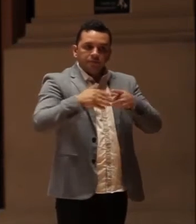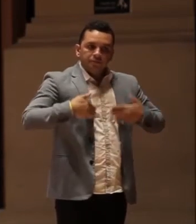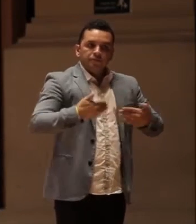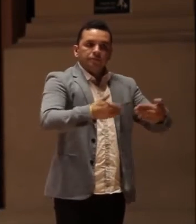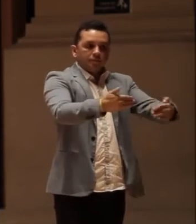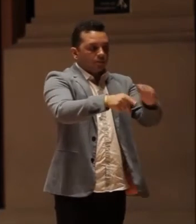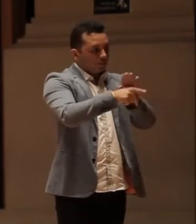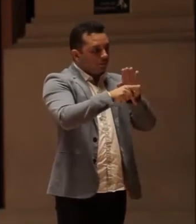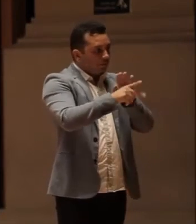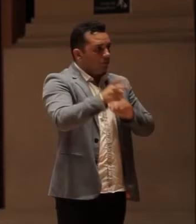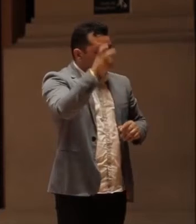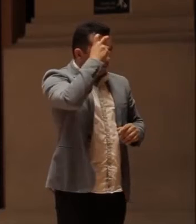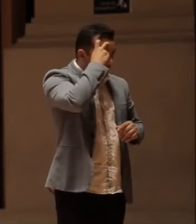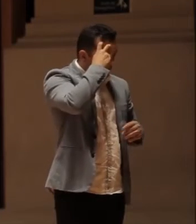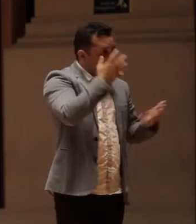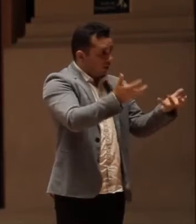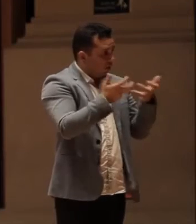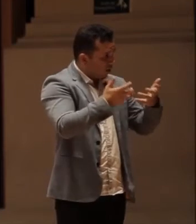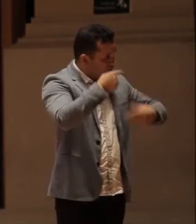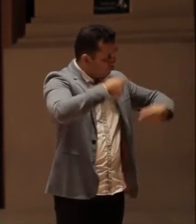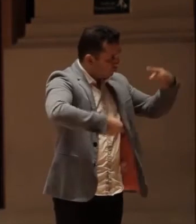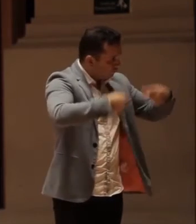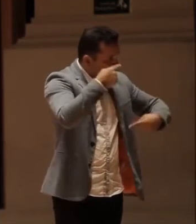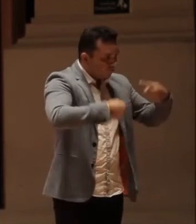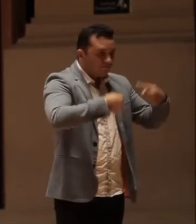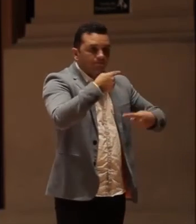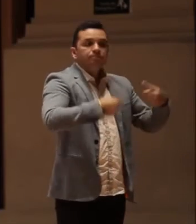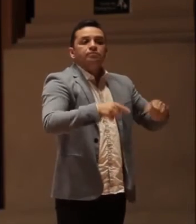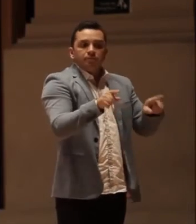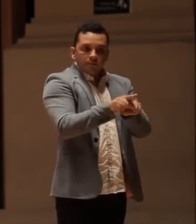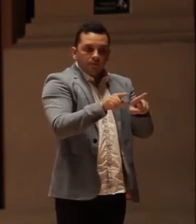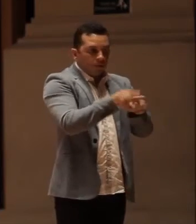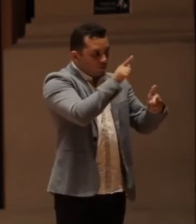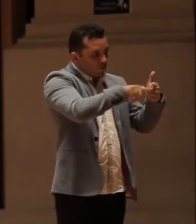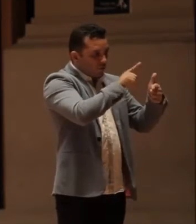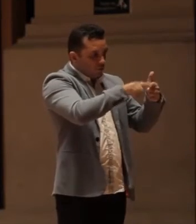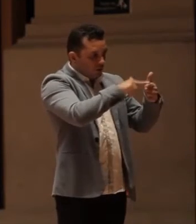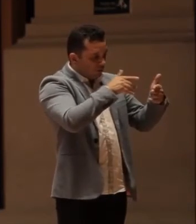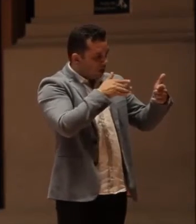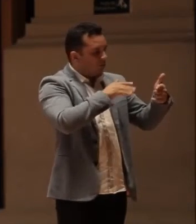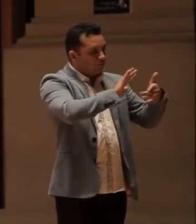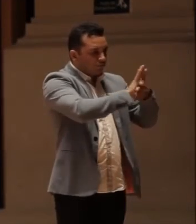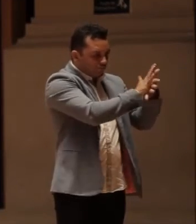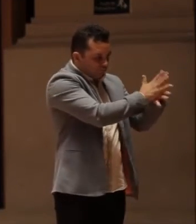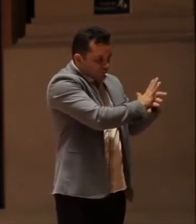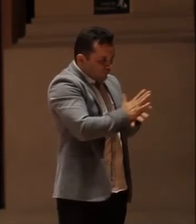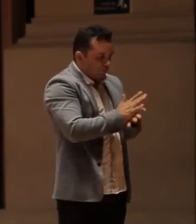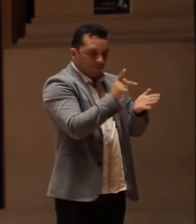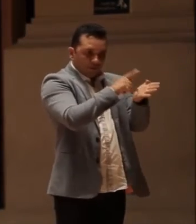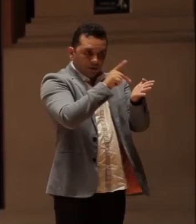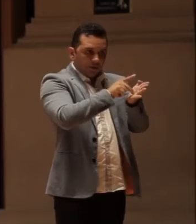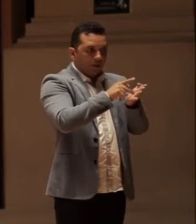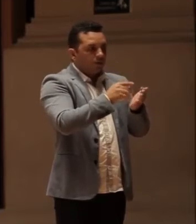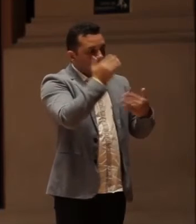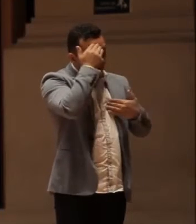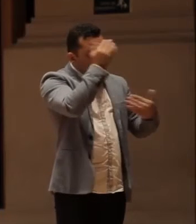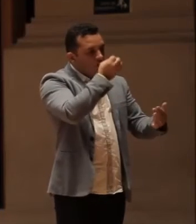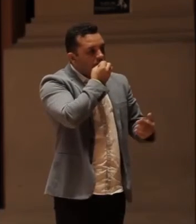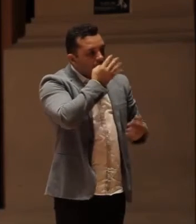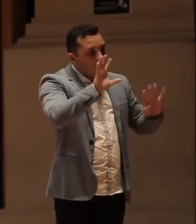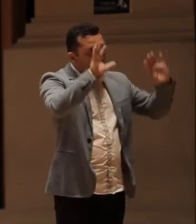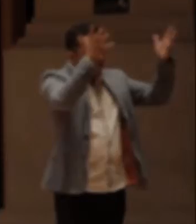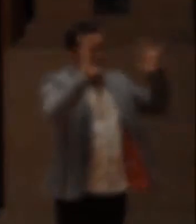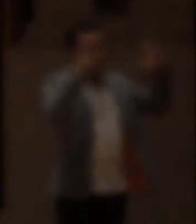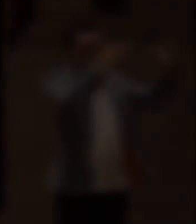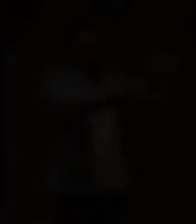à disposição para o diálogo e para o enfrentamento dessas questões. Muito obrigada e um ótimo evento a todos.